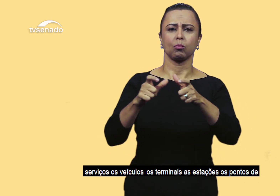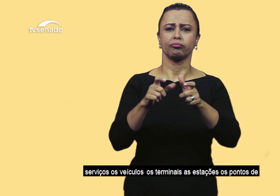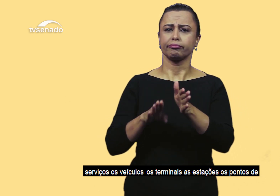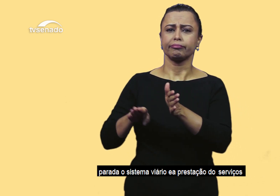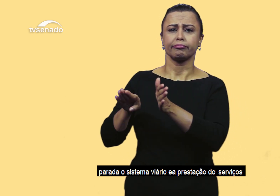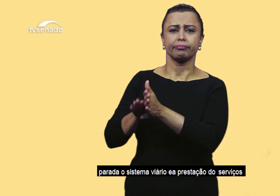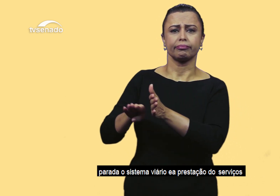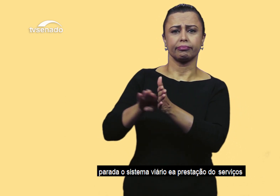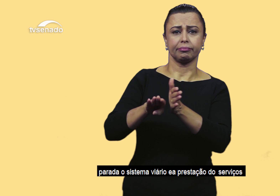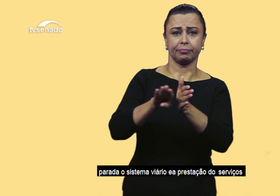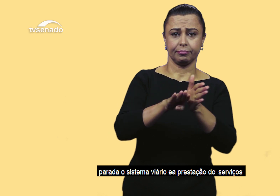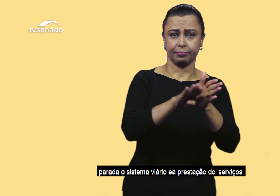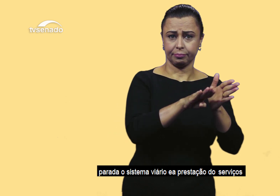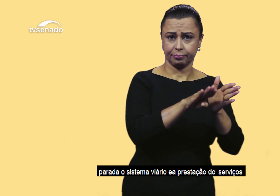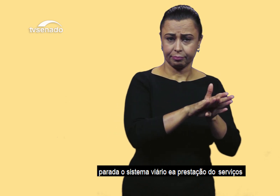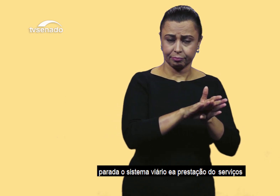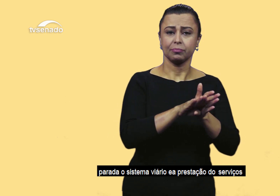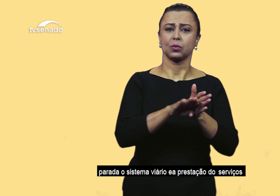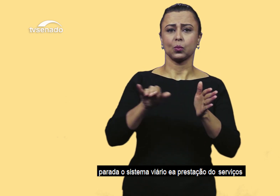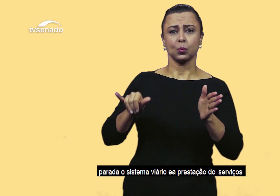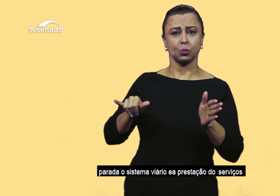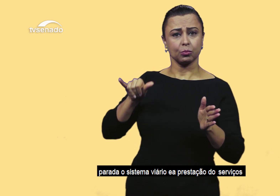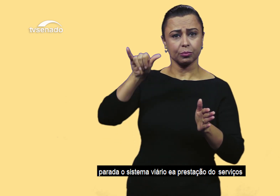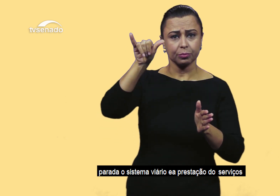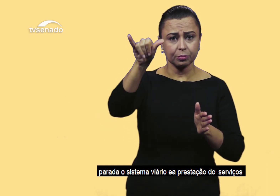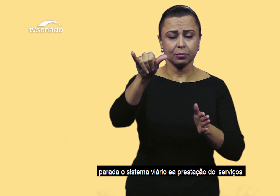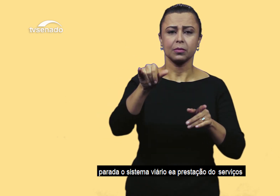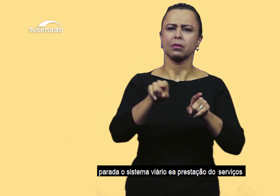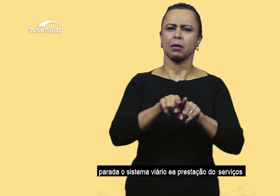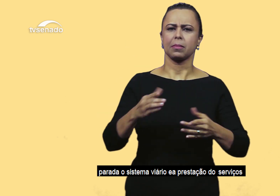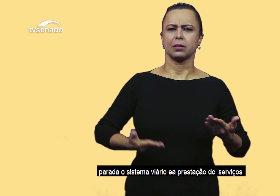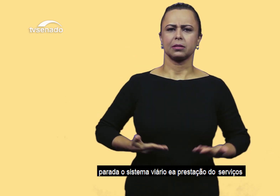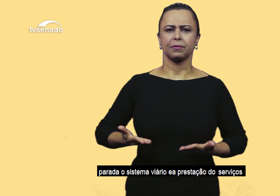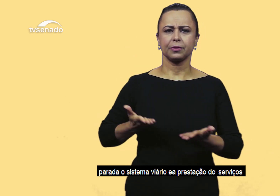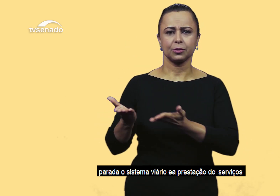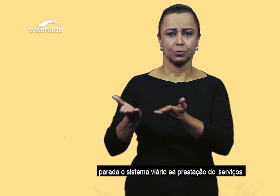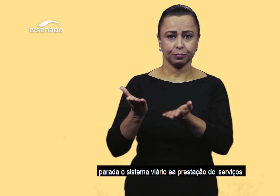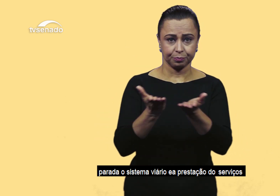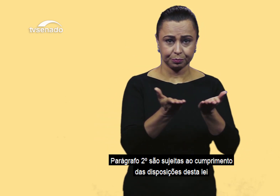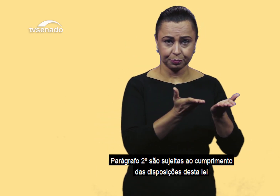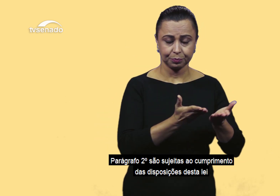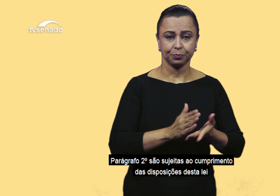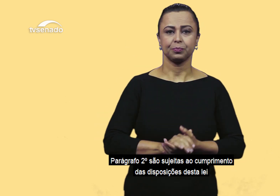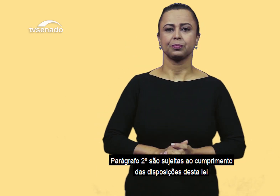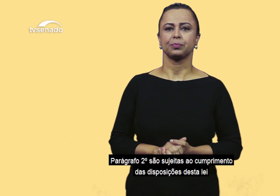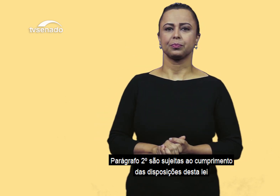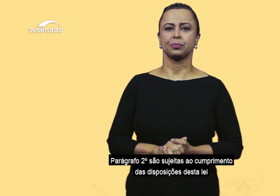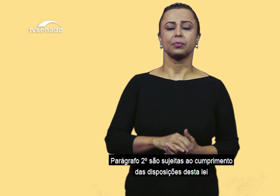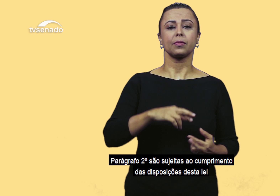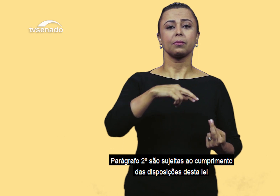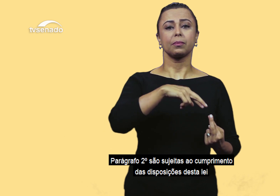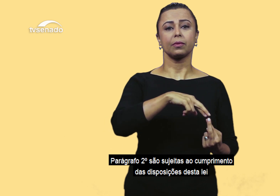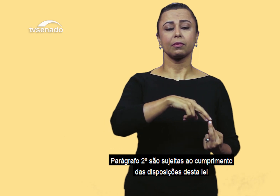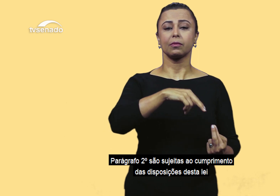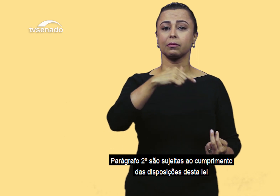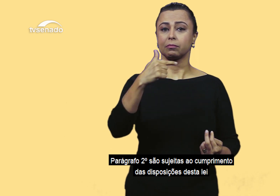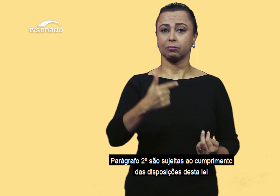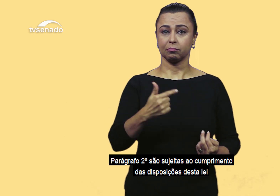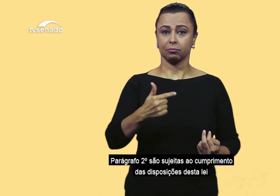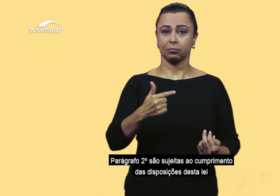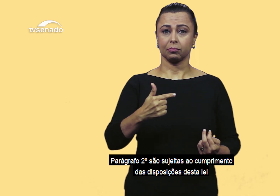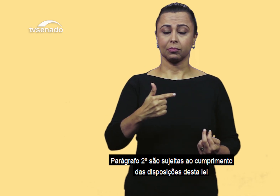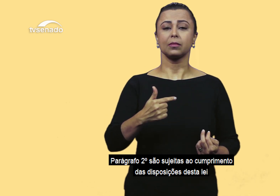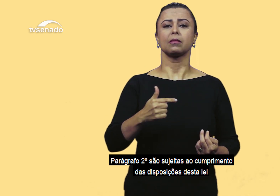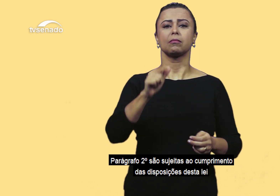os pontos de parada, o sistema viário e a prestação do serviço Parágrafo 2º São